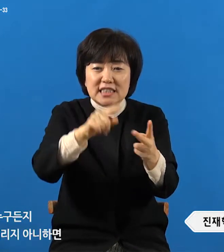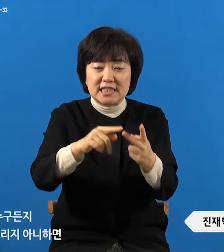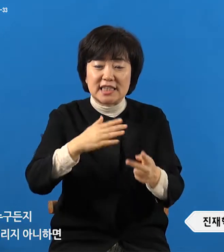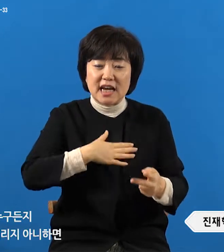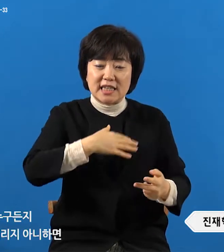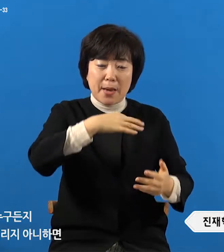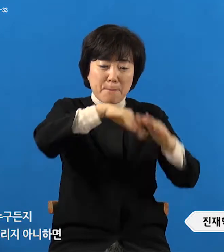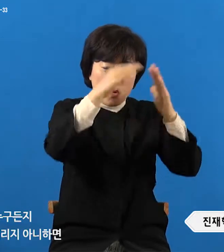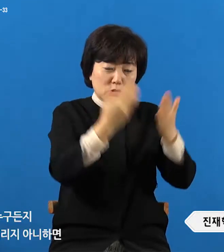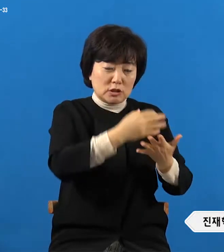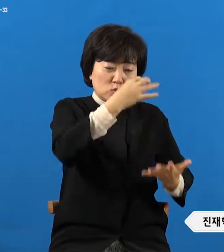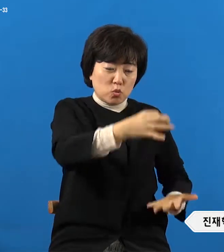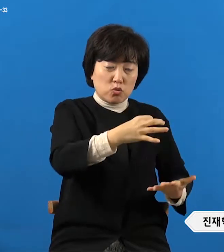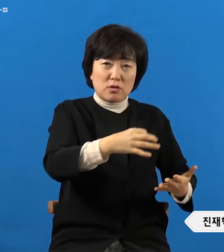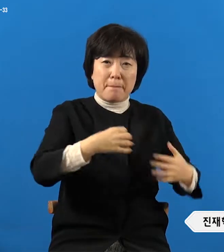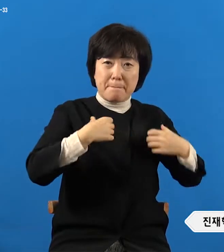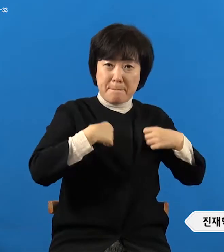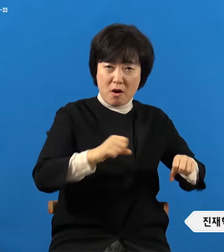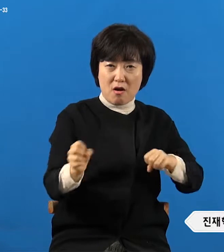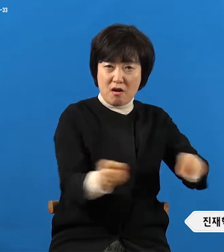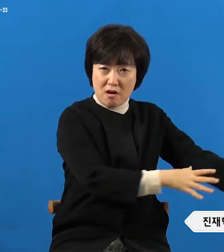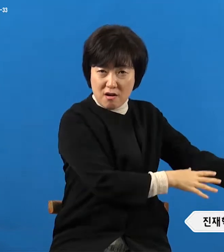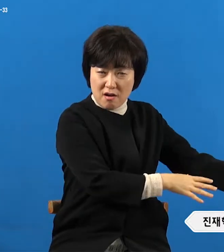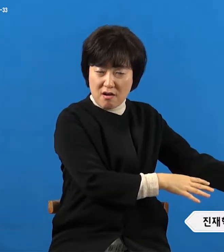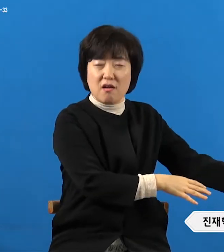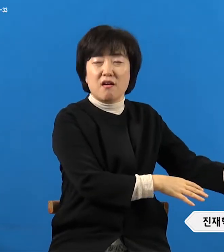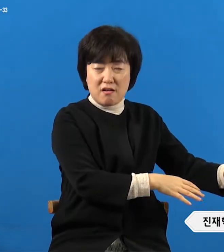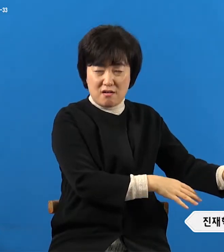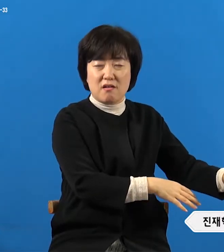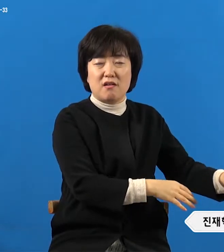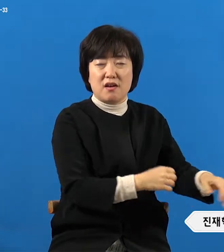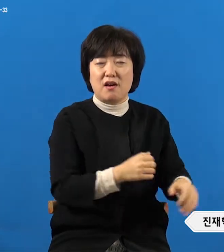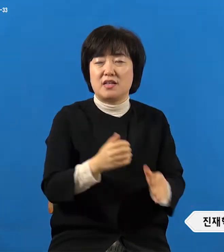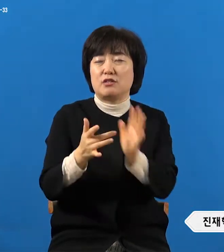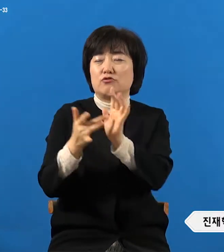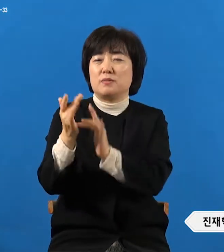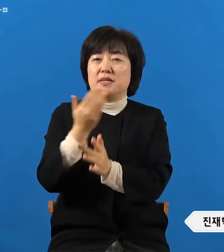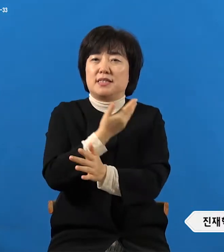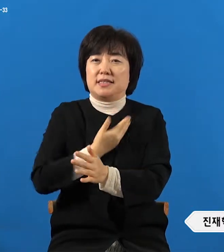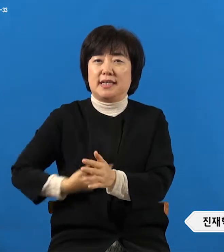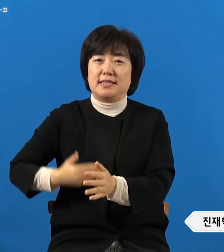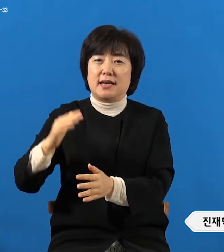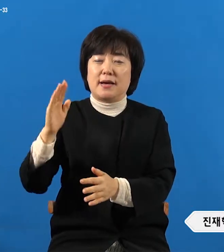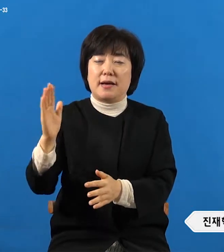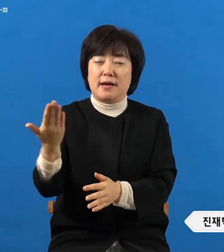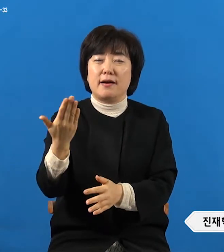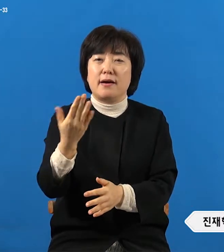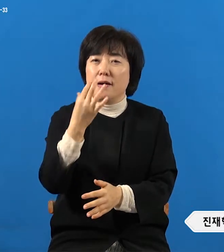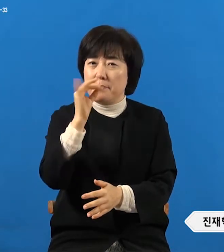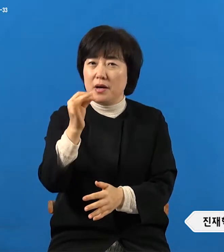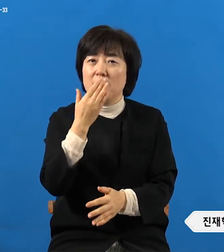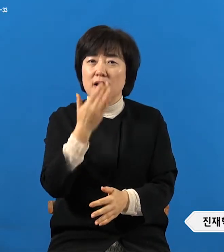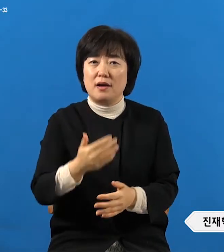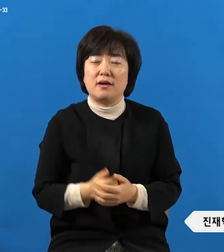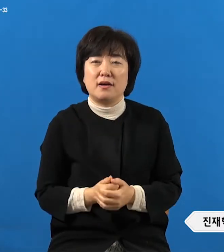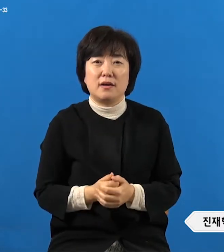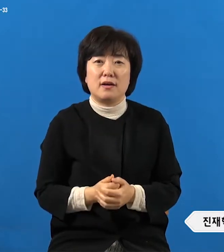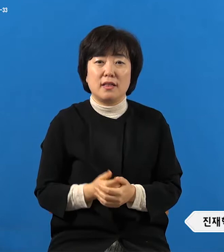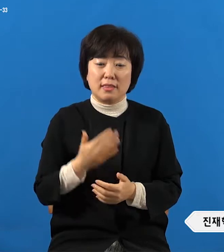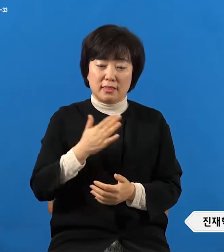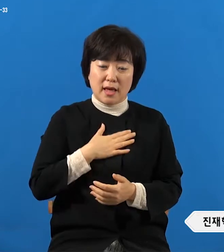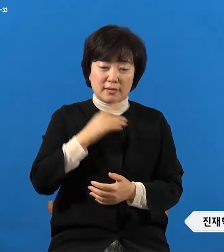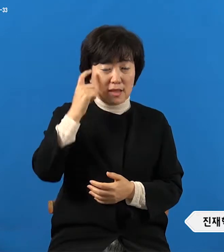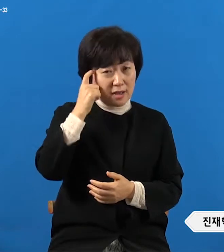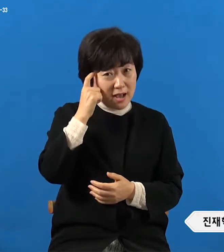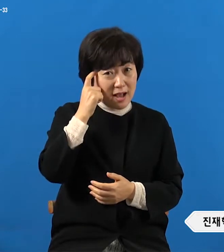모든 소유를 버리지 아니하면 능히 내 제자가 되지 못하리라. 성경은 말씀합니다. 내